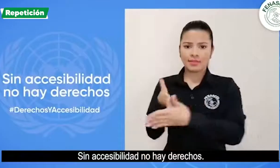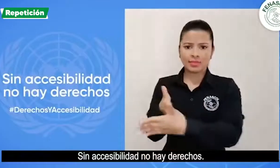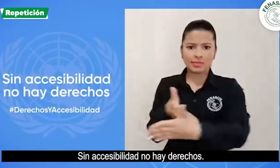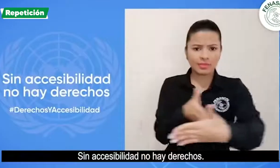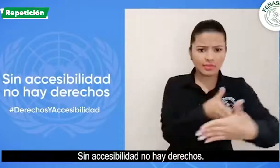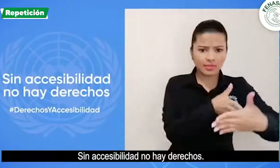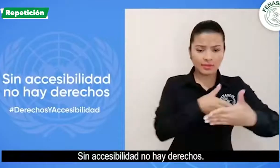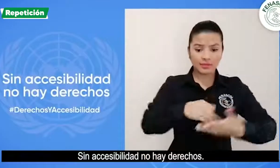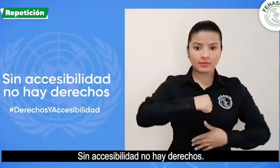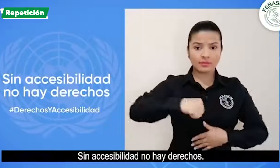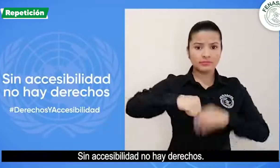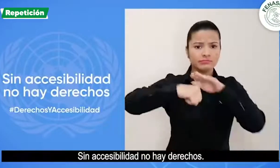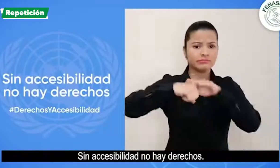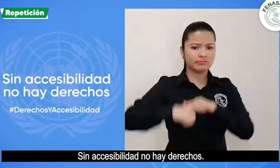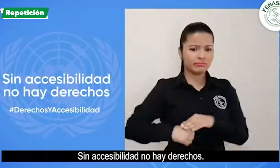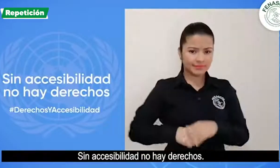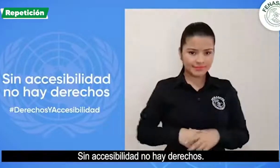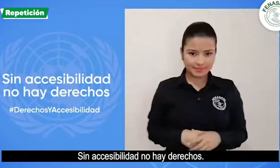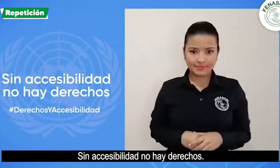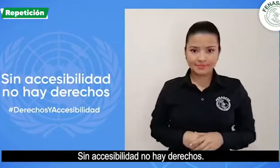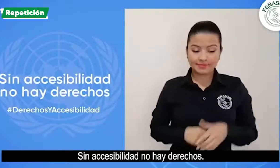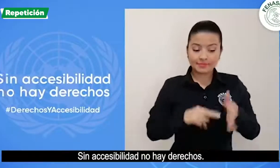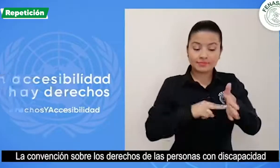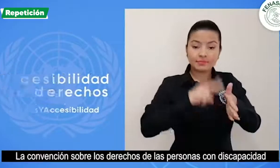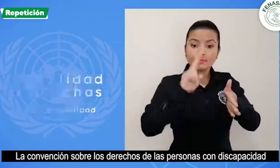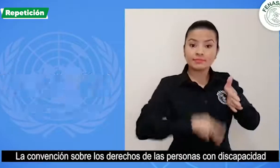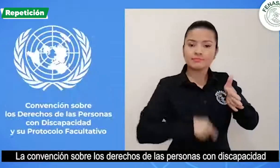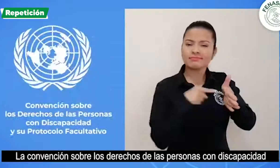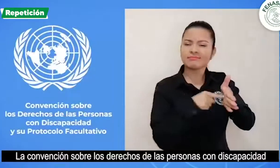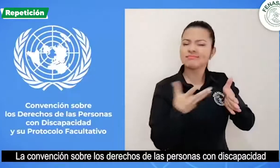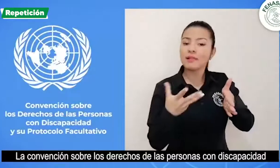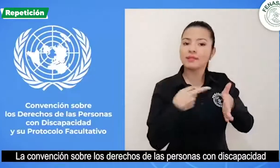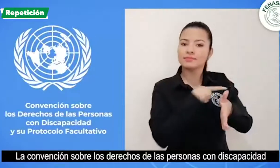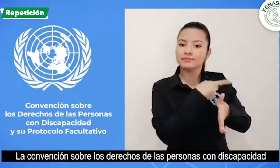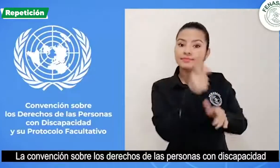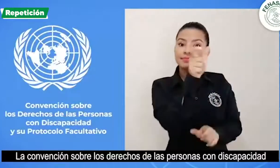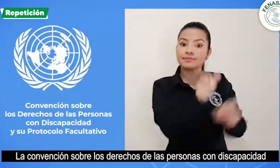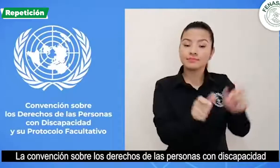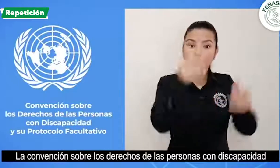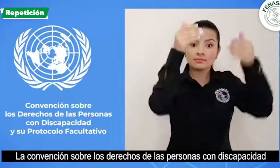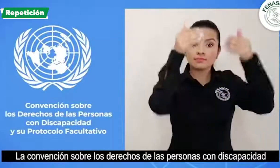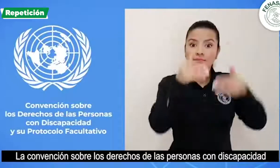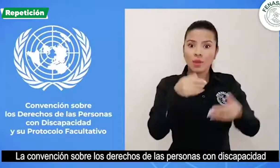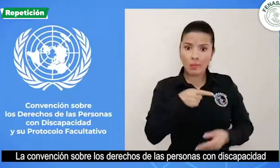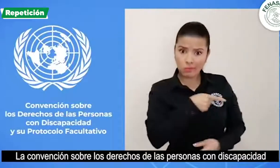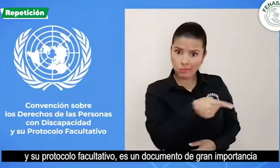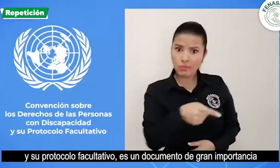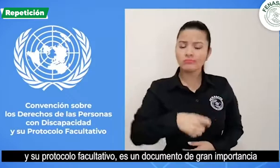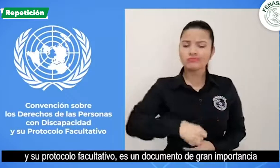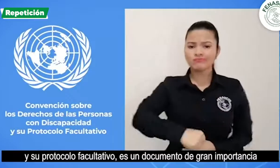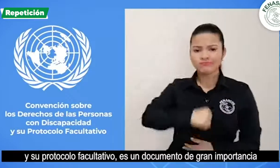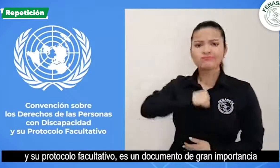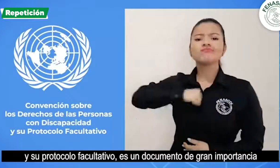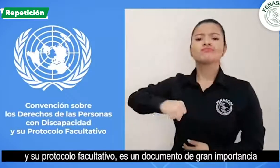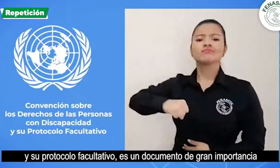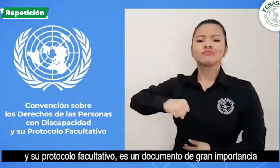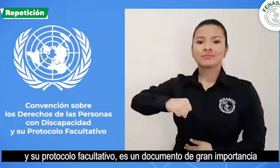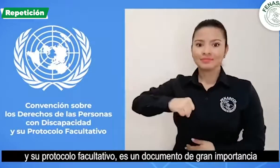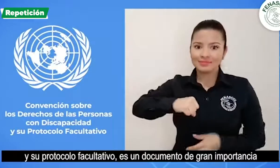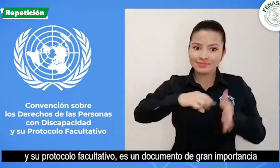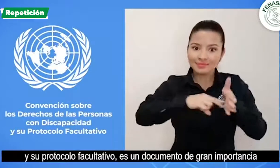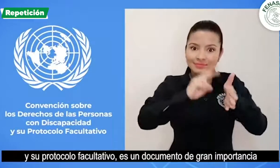Sin accesibilidad No hay derechos La convención Sobre los derechos De las personas Con discapacidad Y su